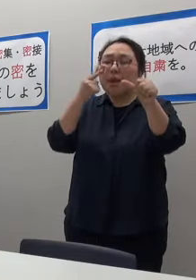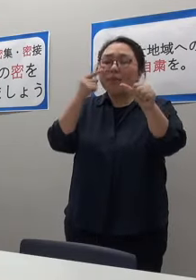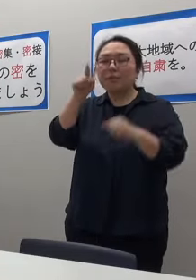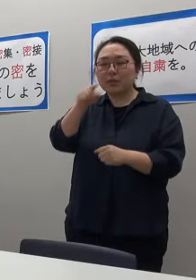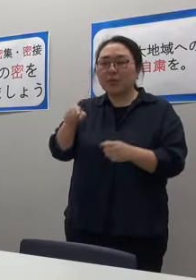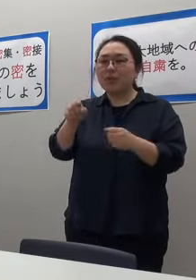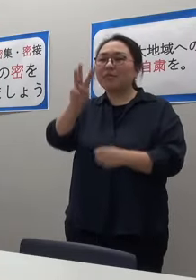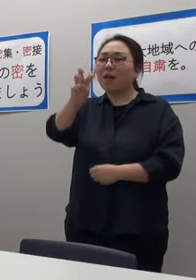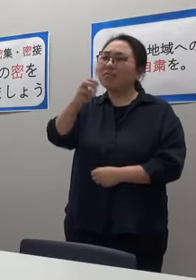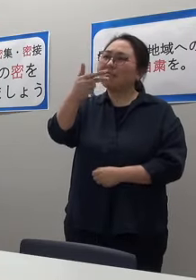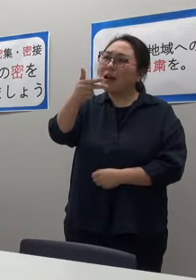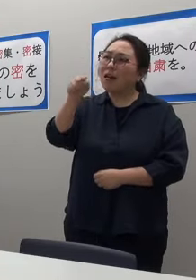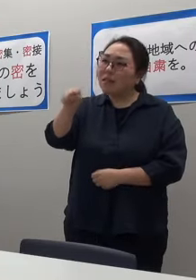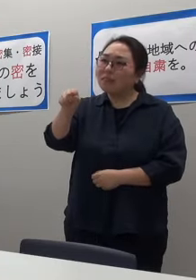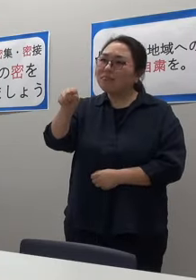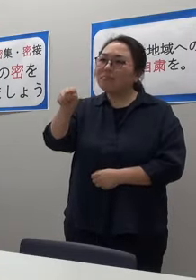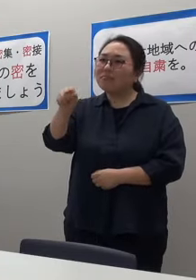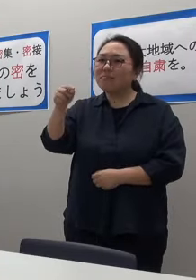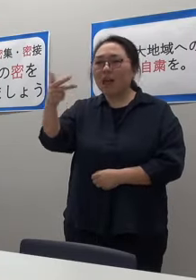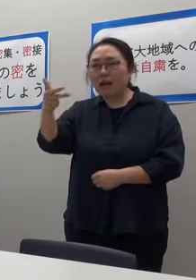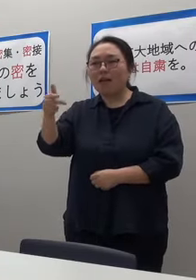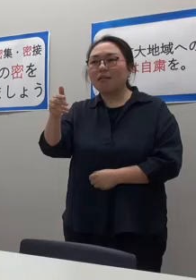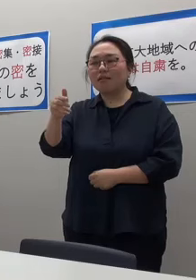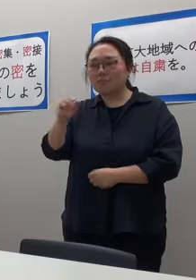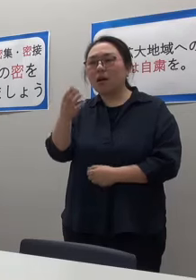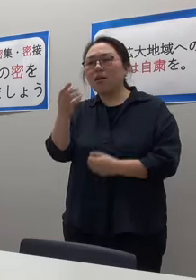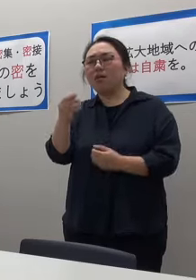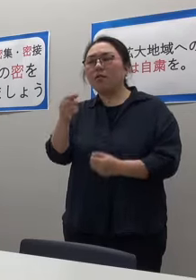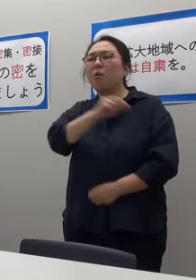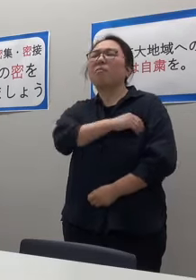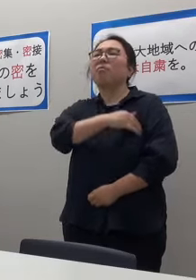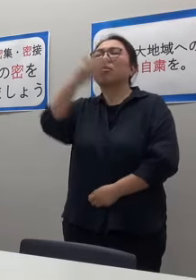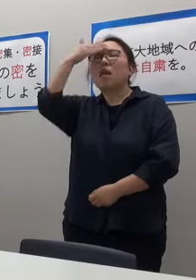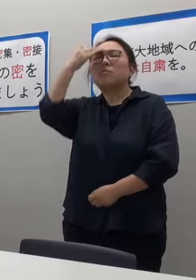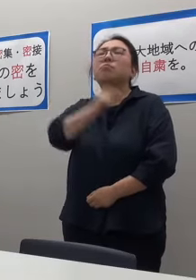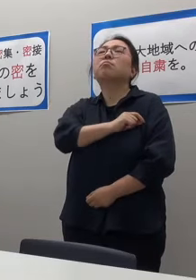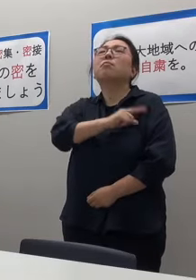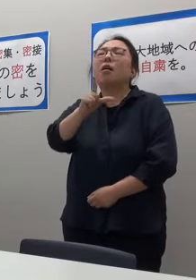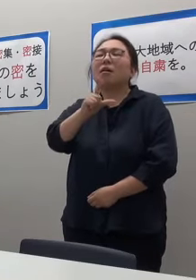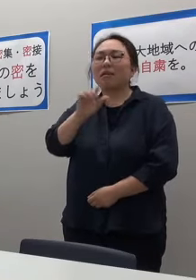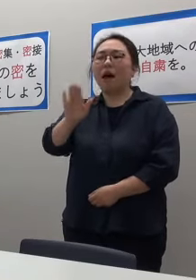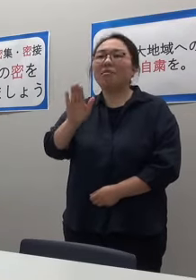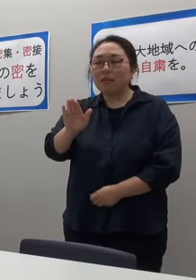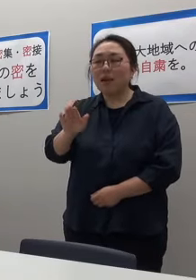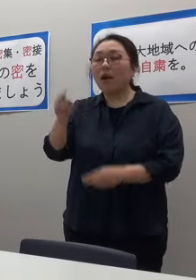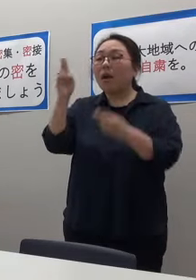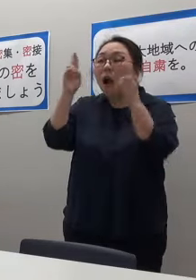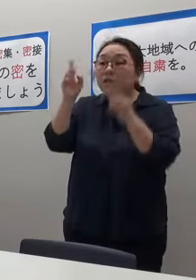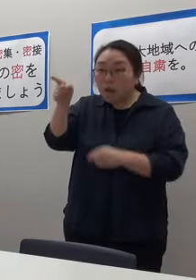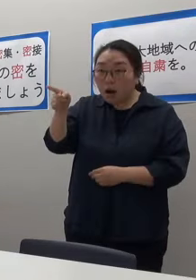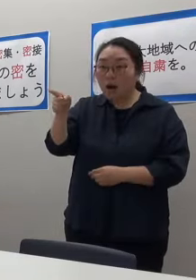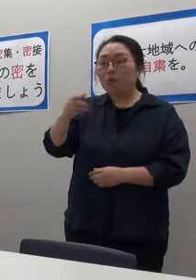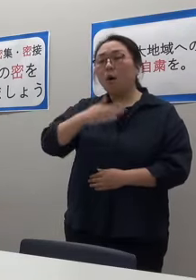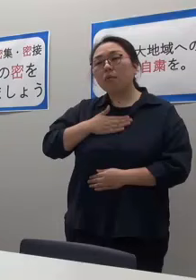例目の方 37.3 度出ていたりって熱がある状態を、これも会社は把握されていたのか、それとも何て言うんでしょうかね、まあ、